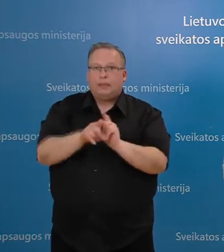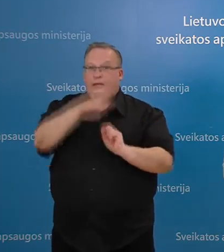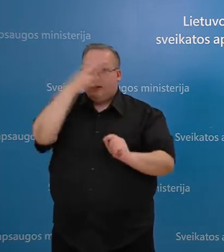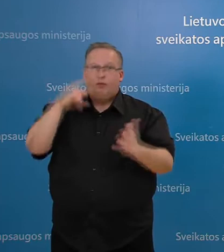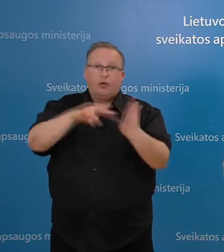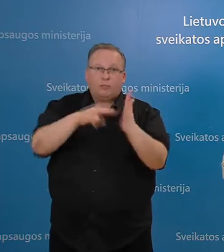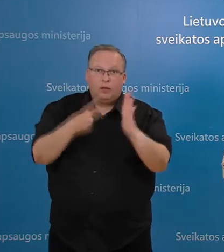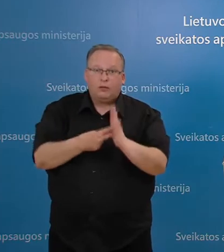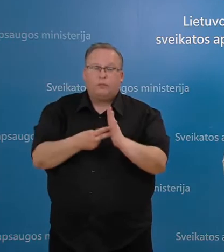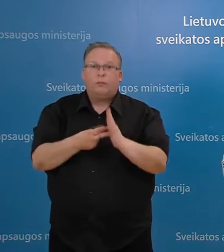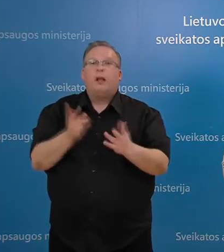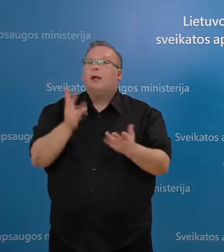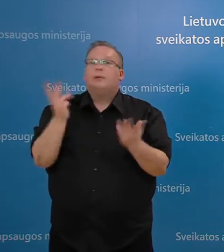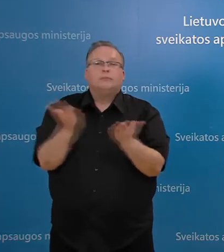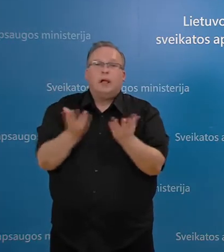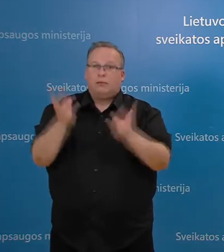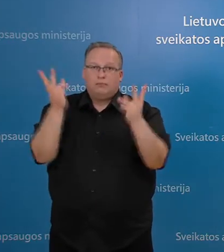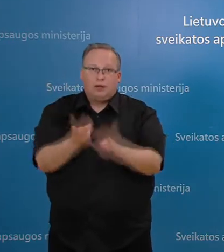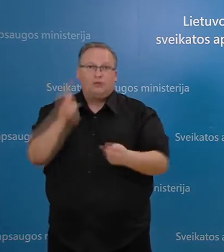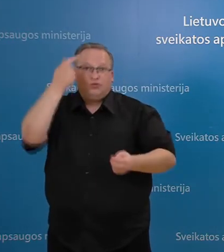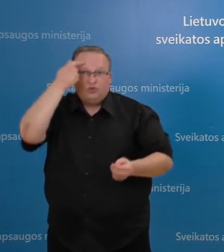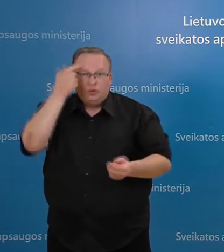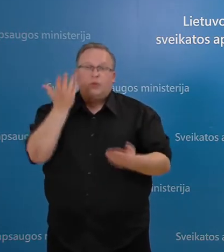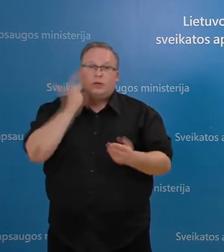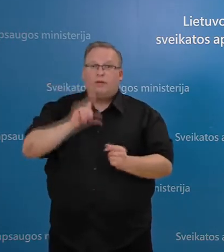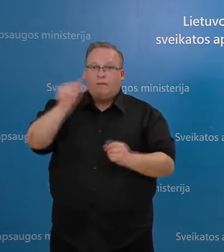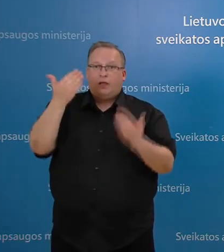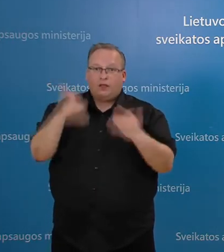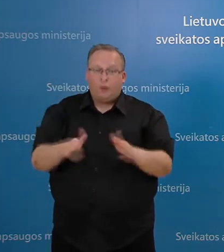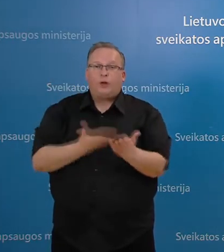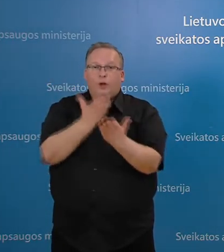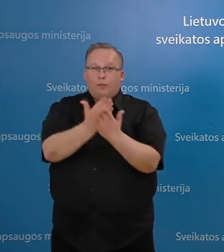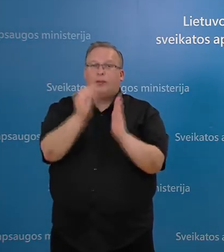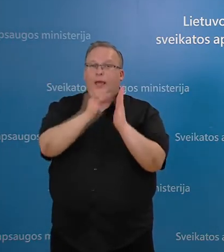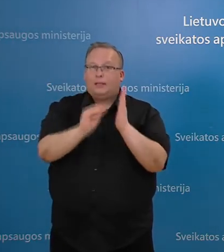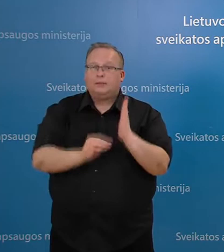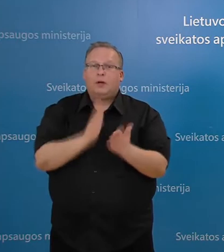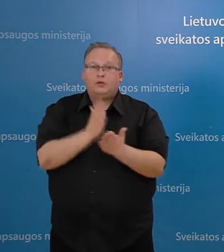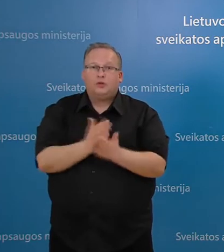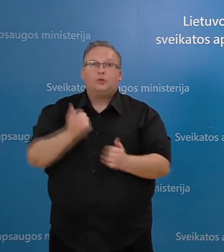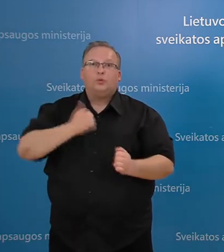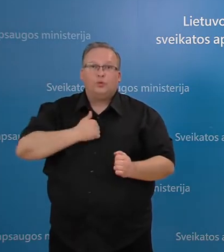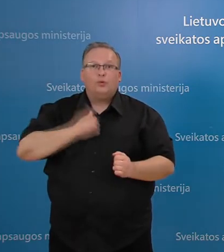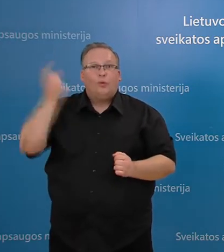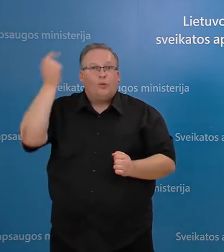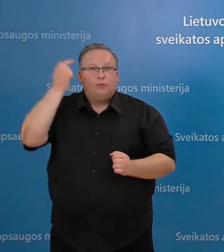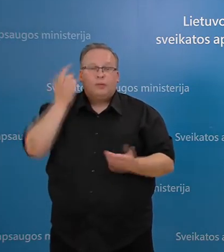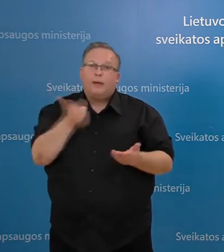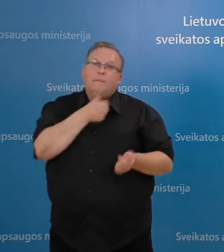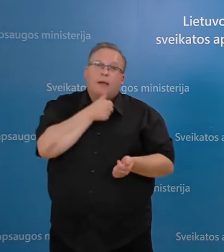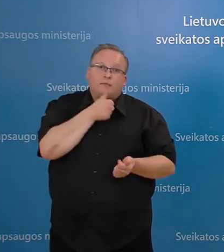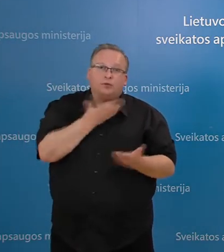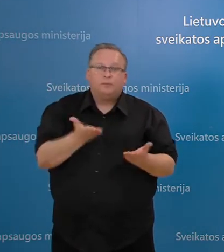reikėtų žinoti keliaujant, na, par to, ką jau, na, rekomendacijos esat pateikę, na, turėčiau menyje tai, kad, pavyzdžiui,